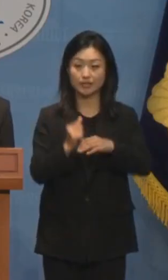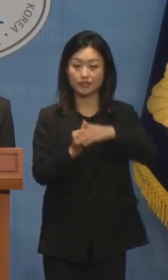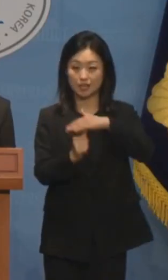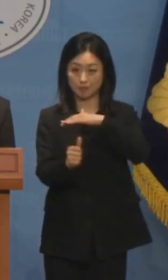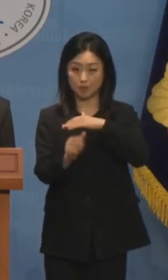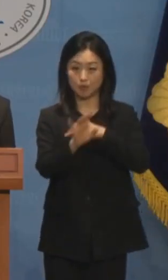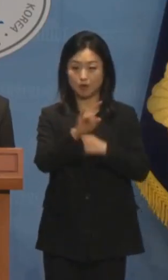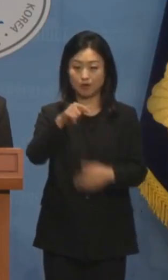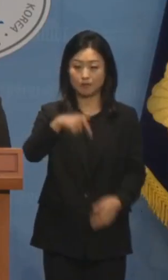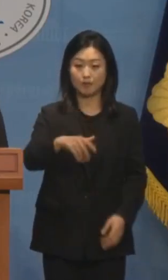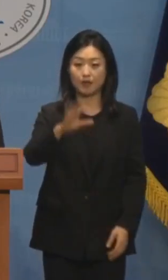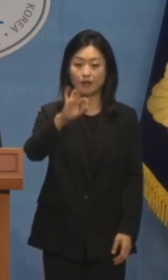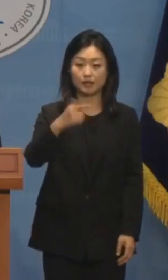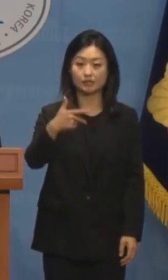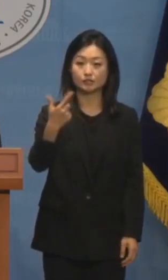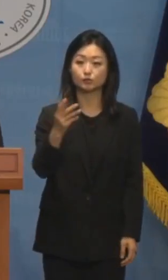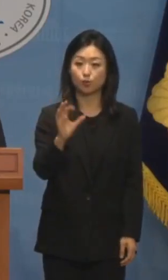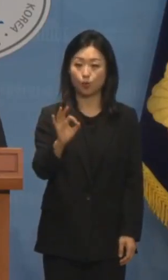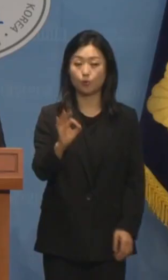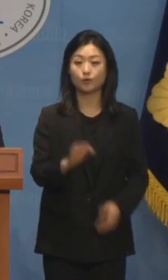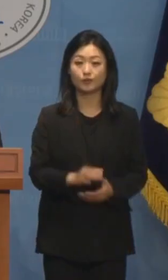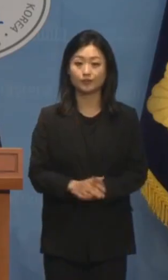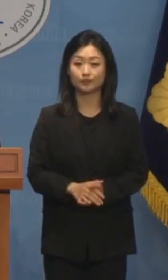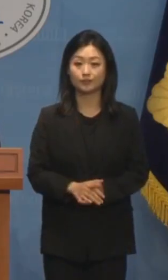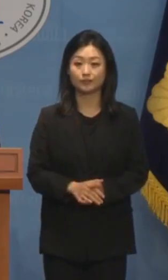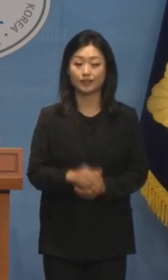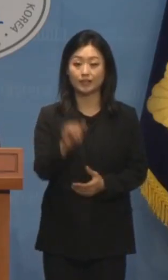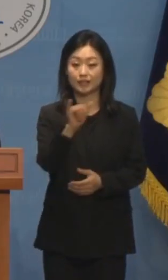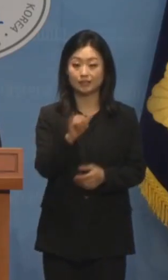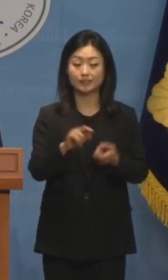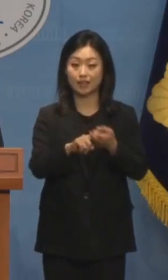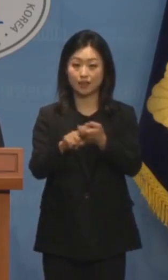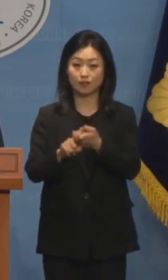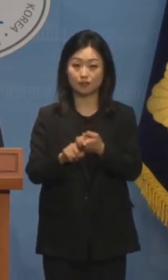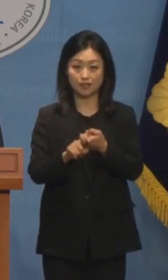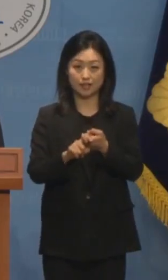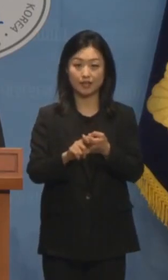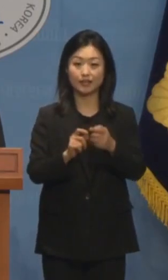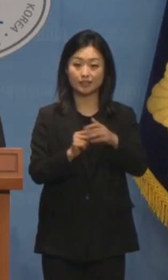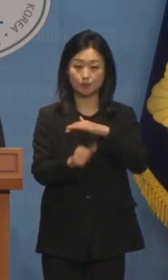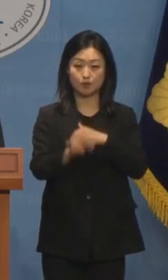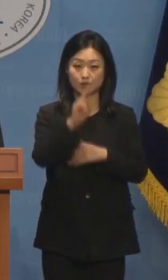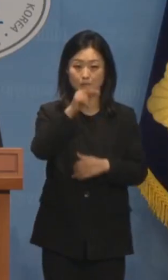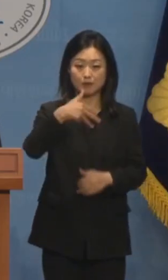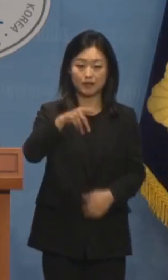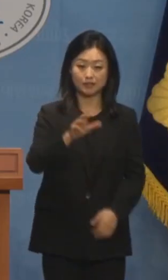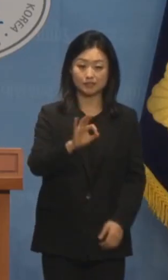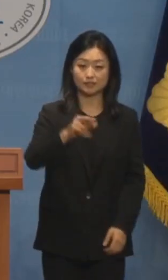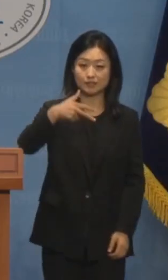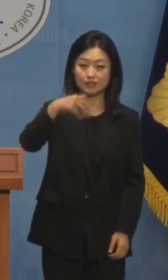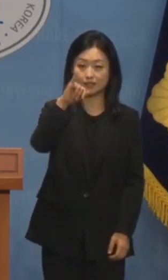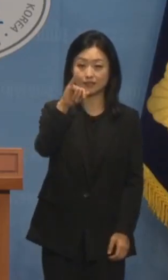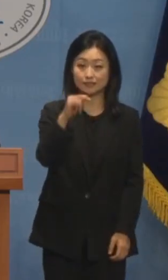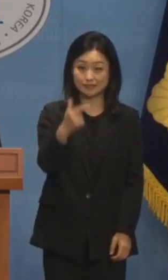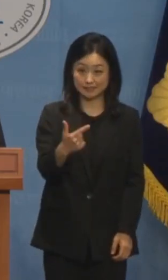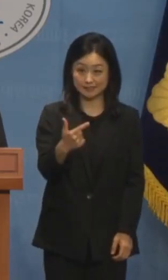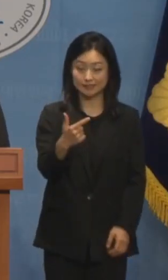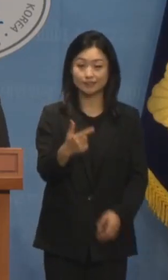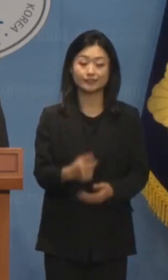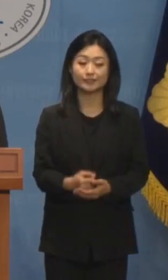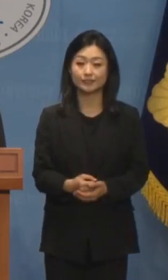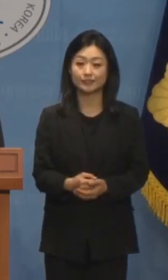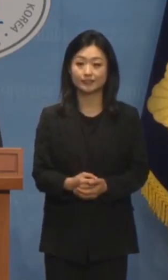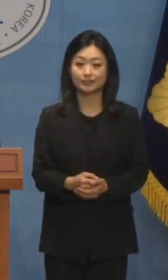대표님 오셨습니다. 네, 을들의 연대의 박창진 대표님 오셨습니다. 네,